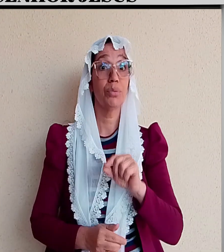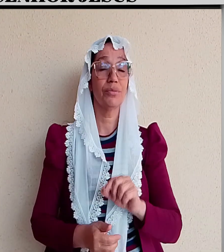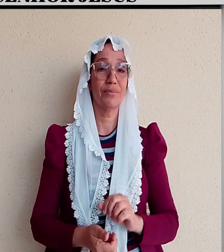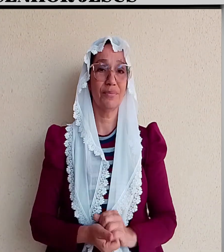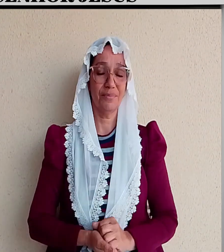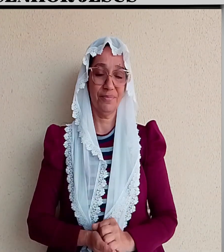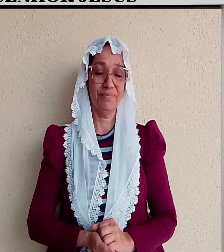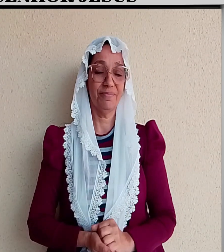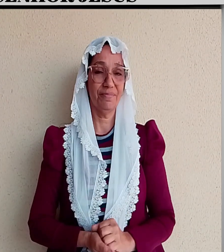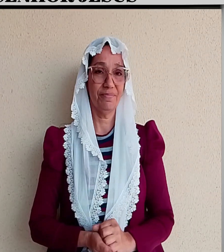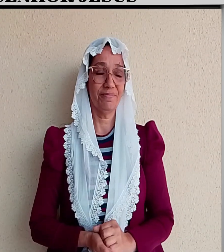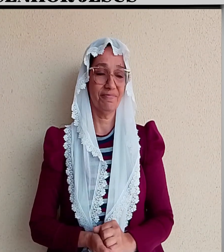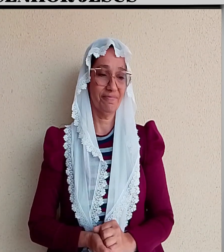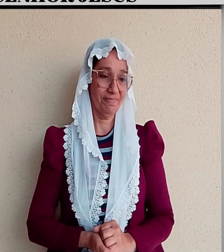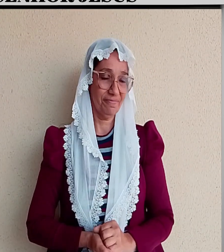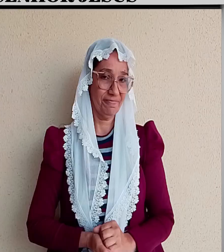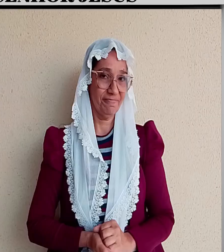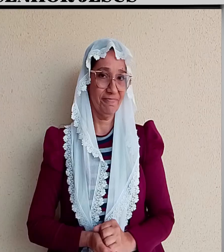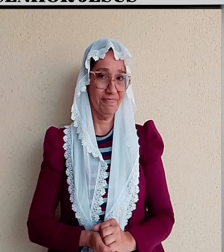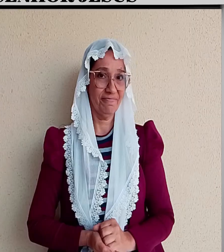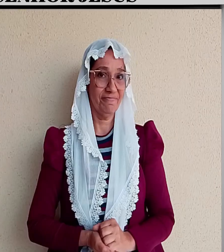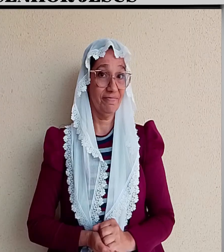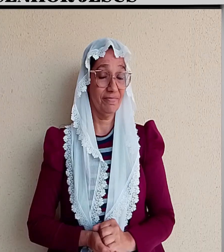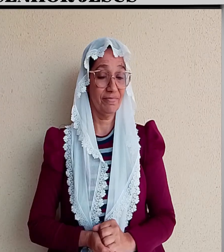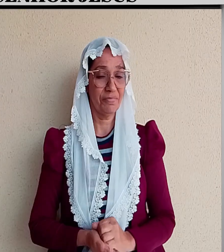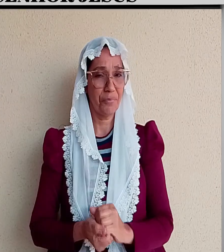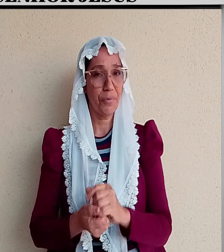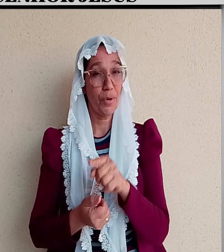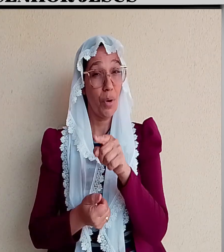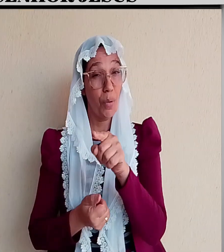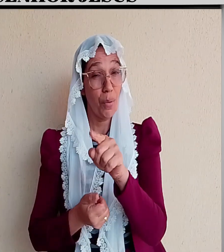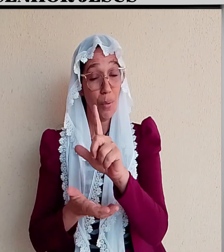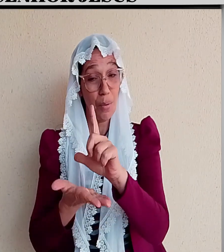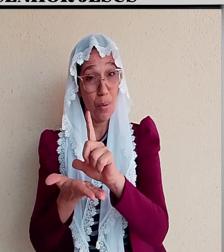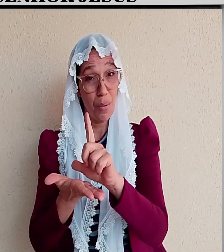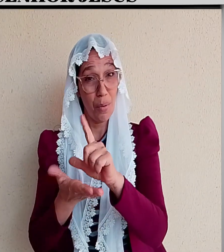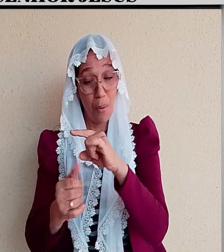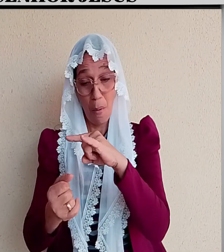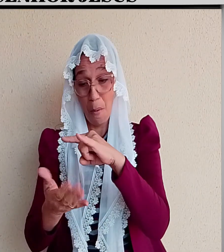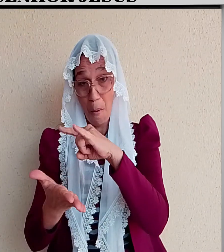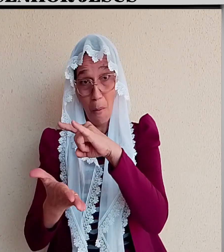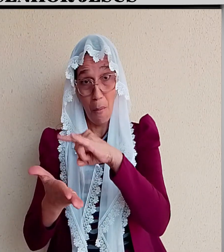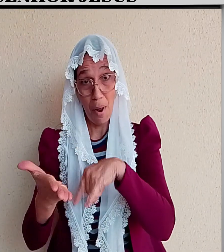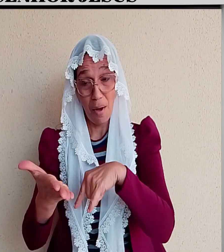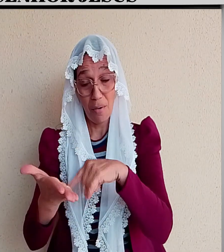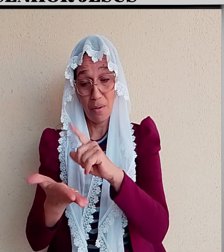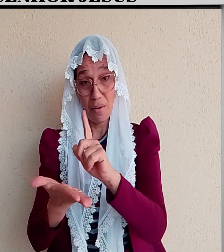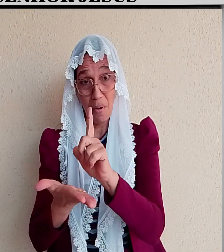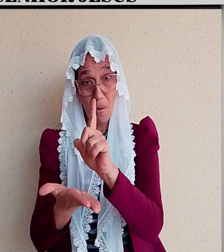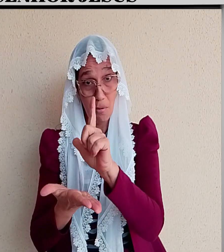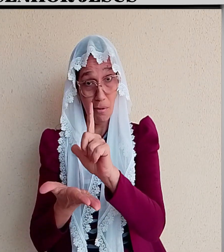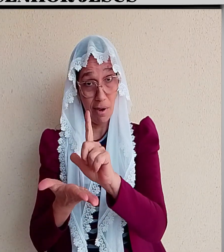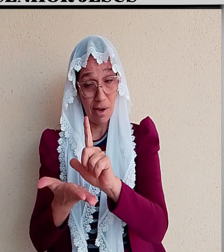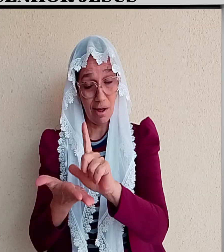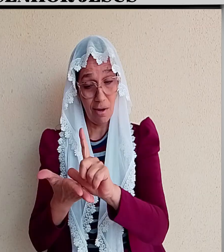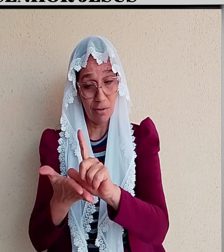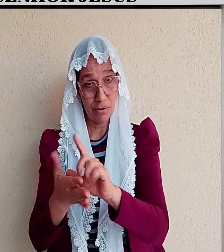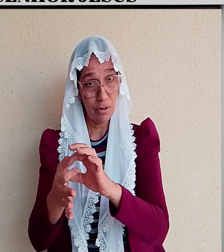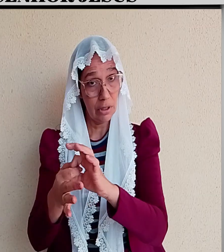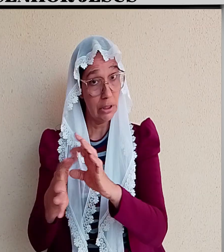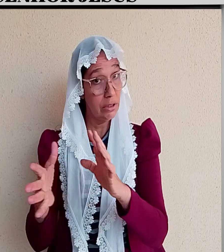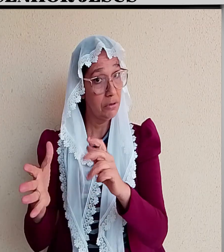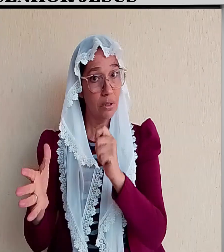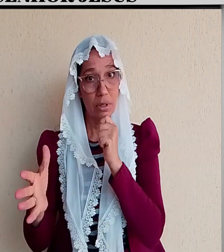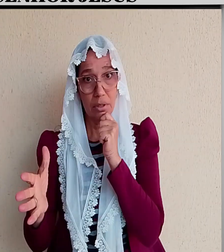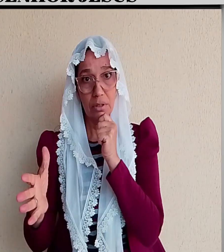vosso laudo está chegando. Aleluia, Jesus. E vou ler na tua presença, na tua frente, o teu laudo. Glória a Jesus. Se você